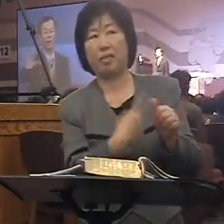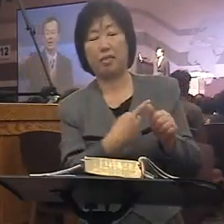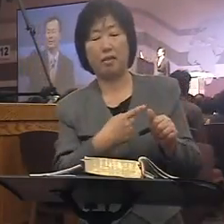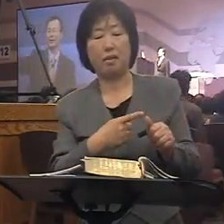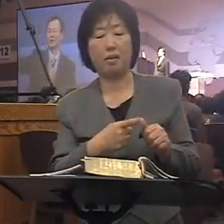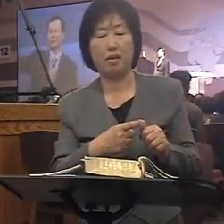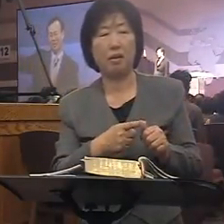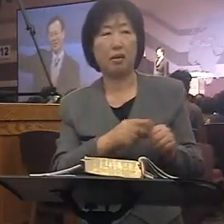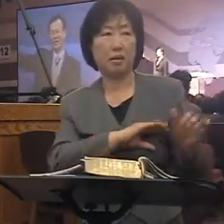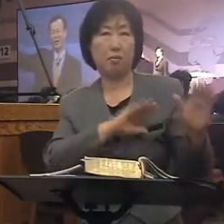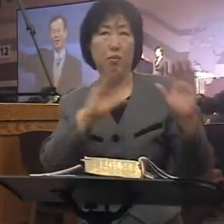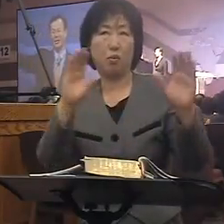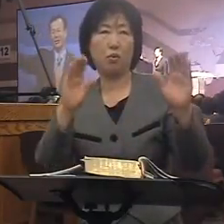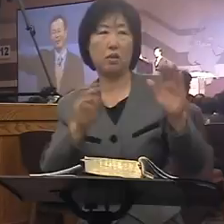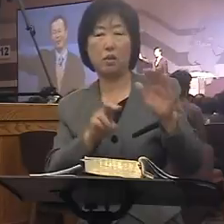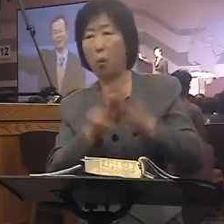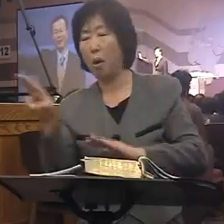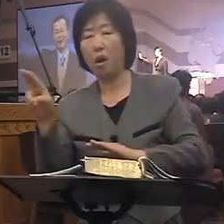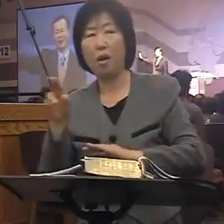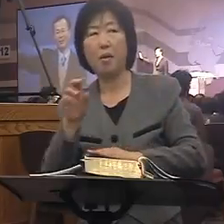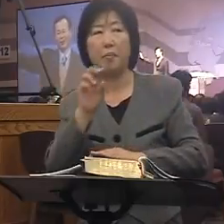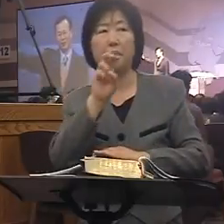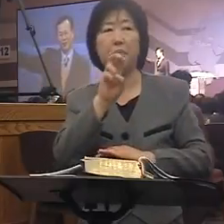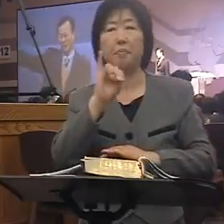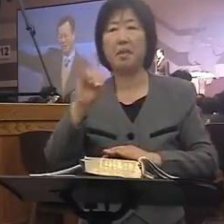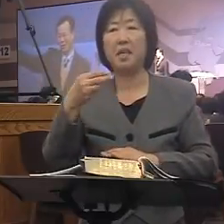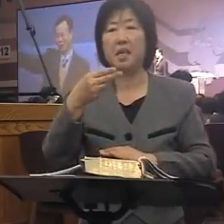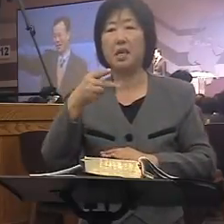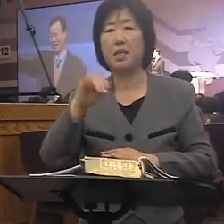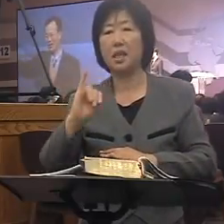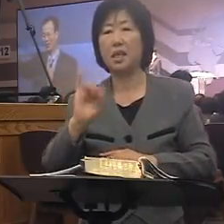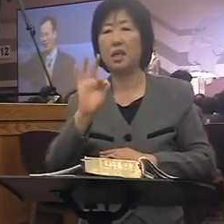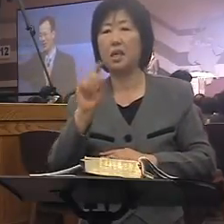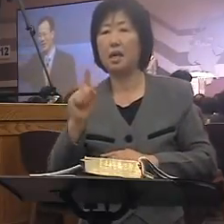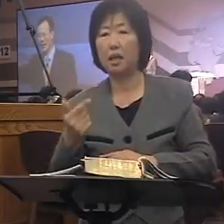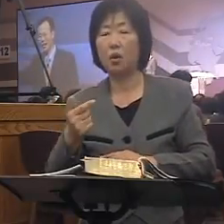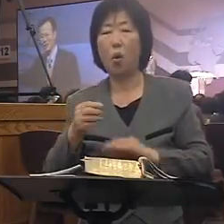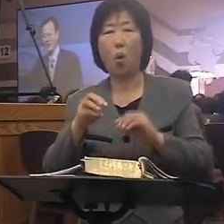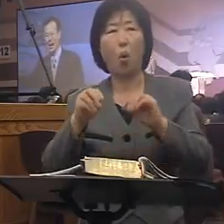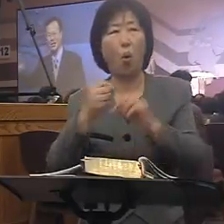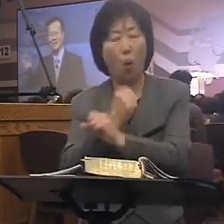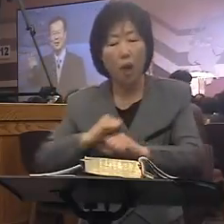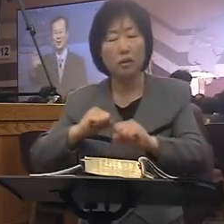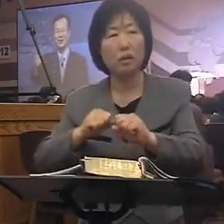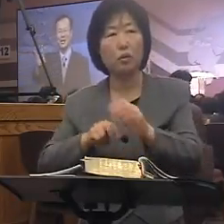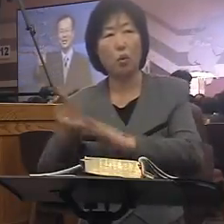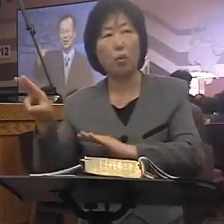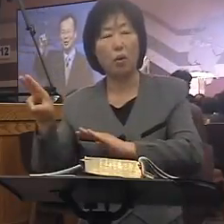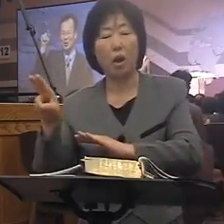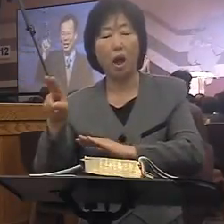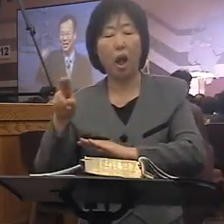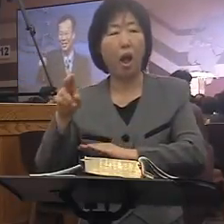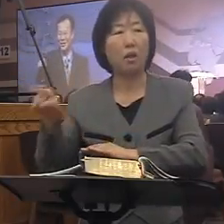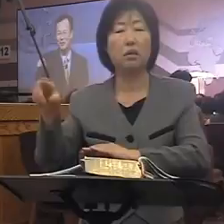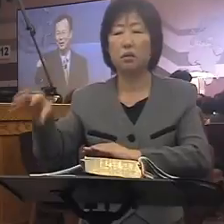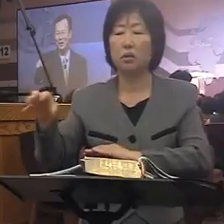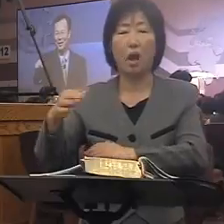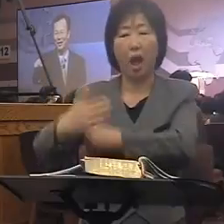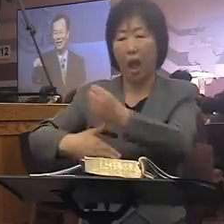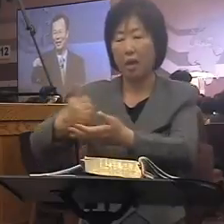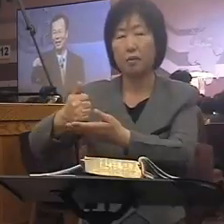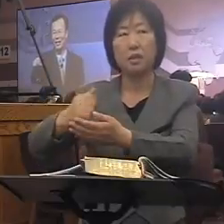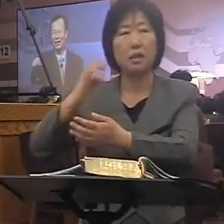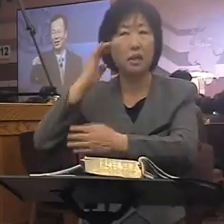모세는 도망치게 되죠. 미디안 광야. 그러면서 미디안 광야에서 하나님이 40년을 그를